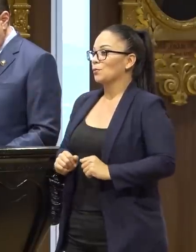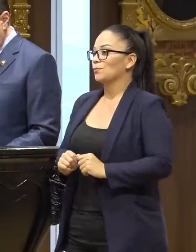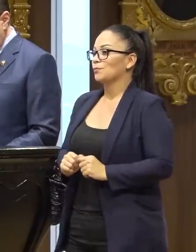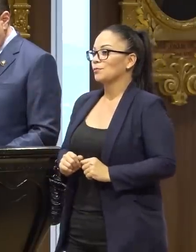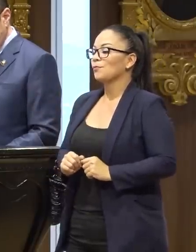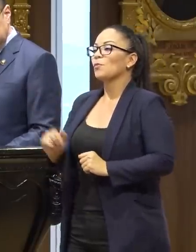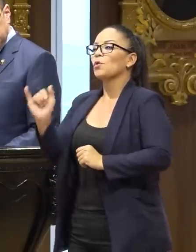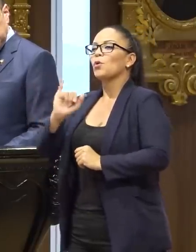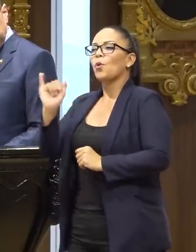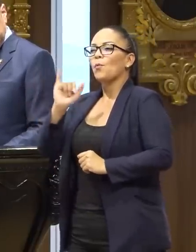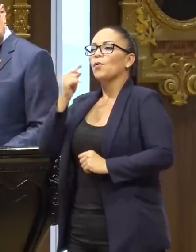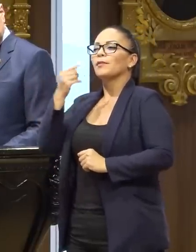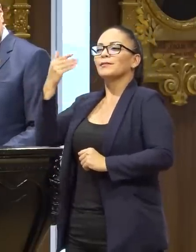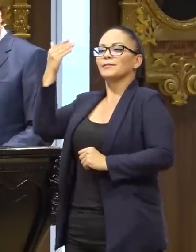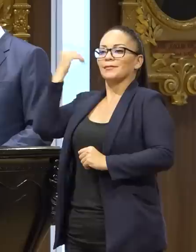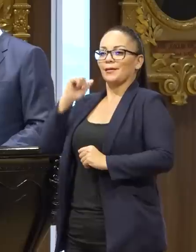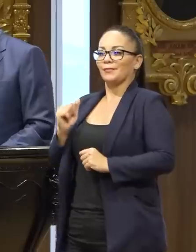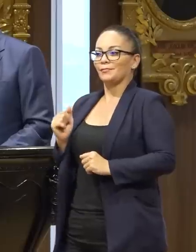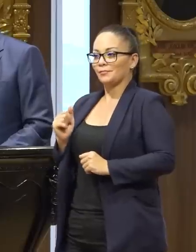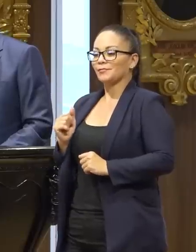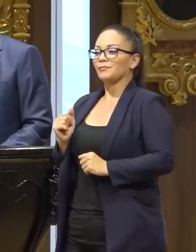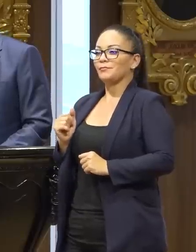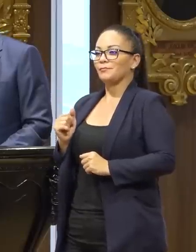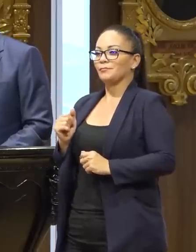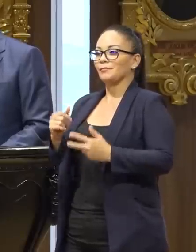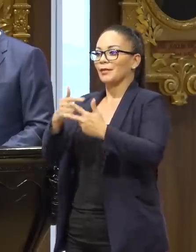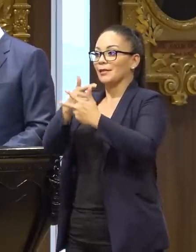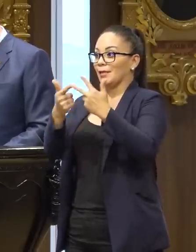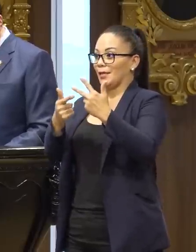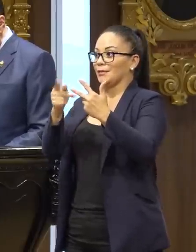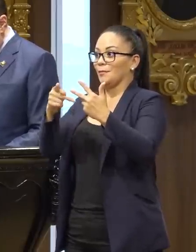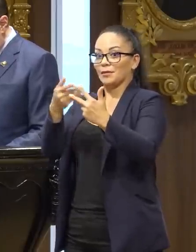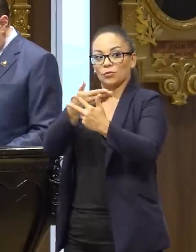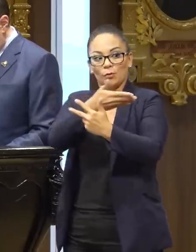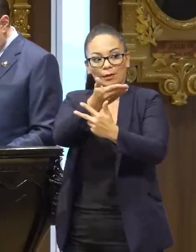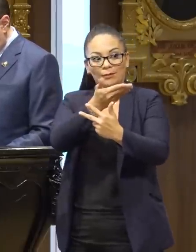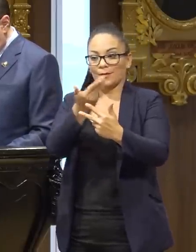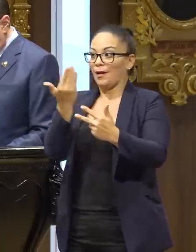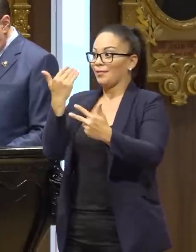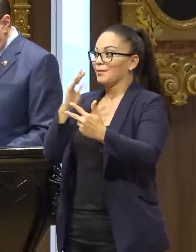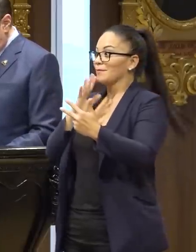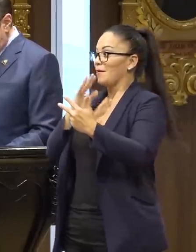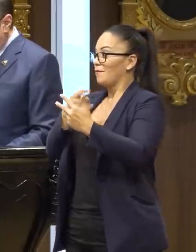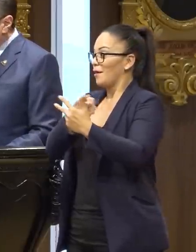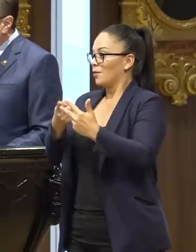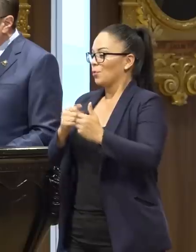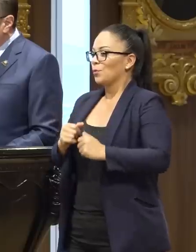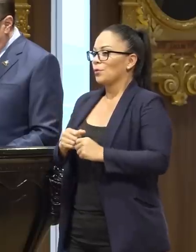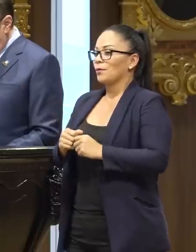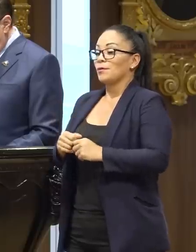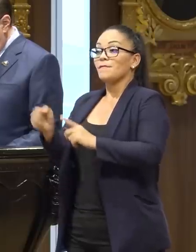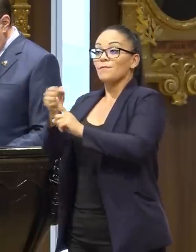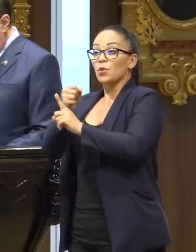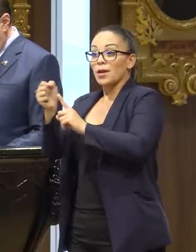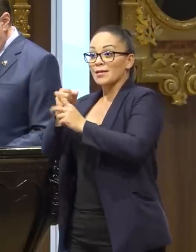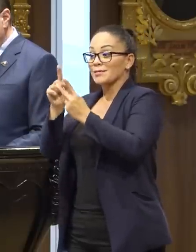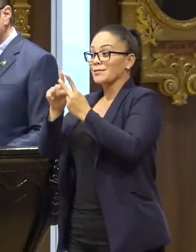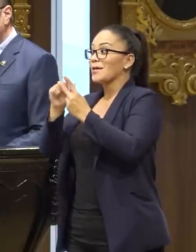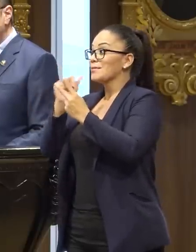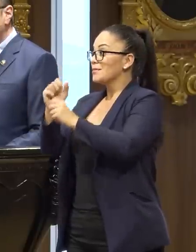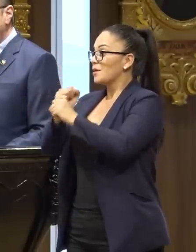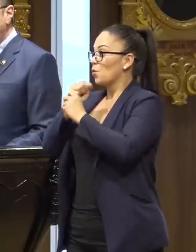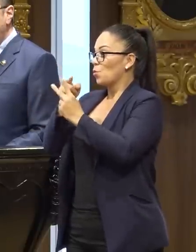decían las tres distinguidísimas personas que me antecedieron, la violencia y la